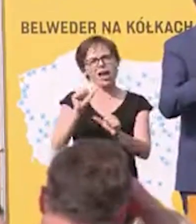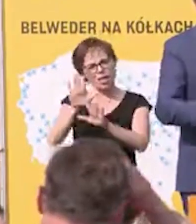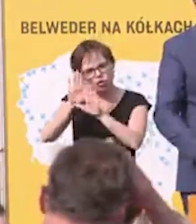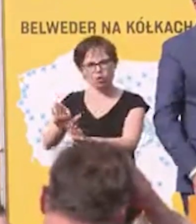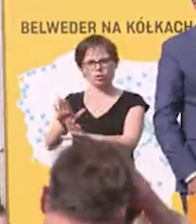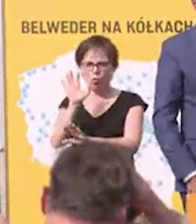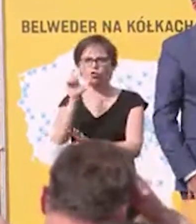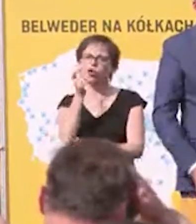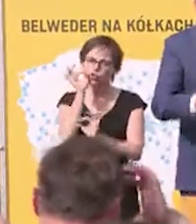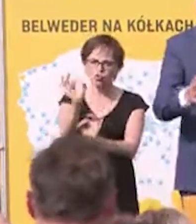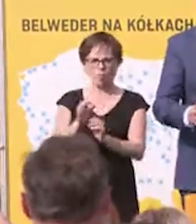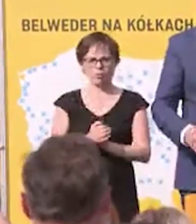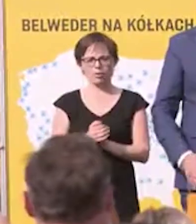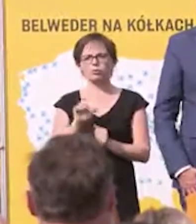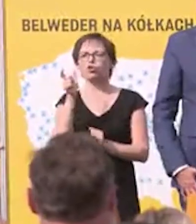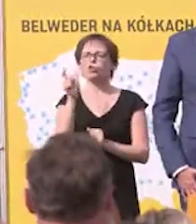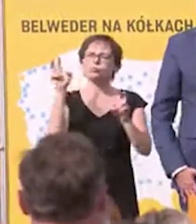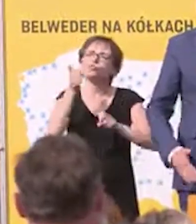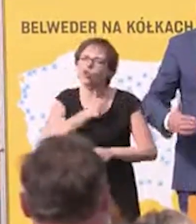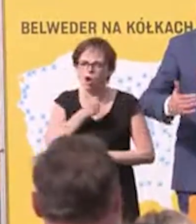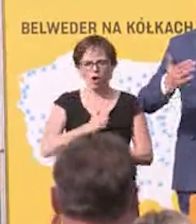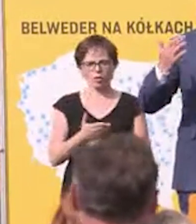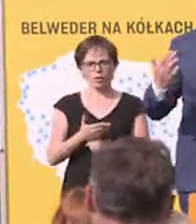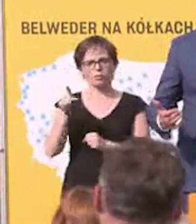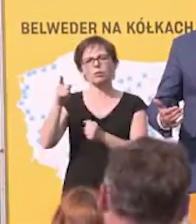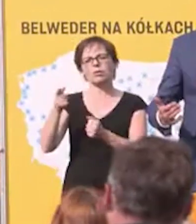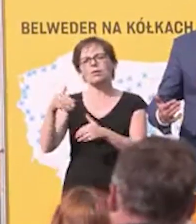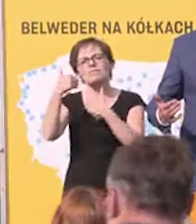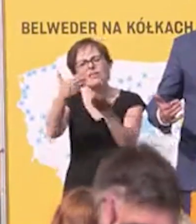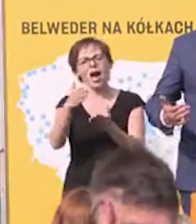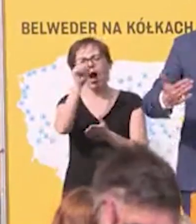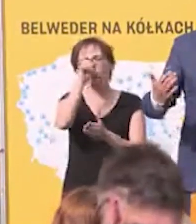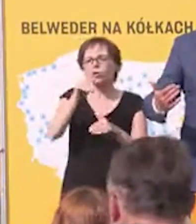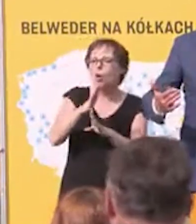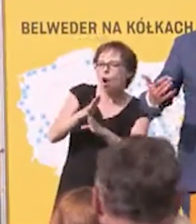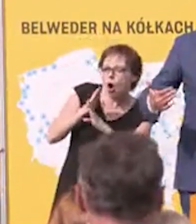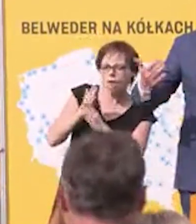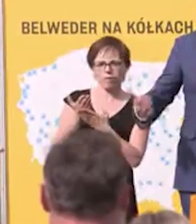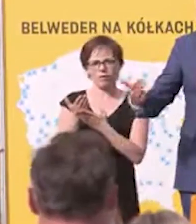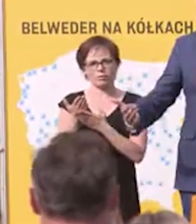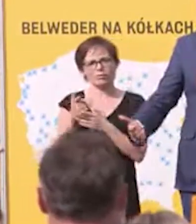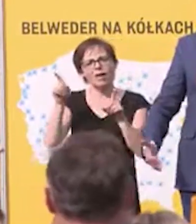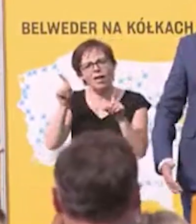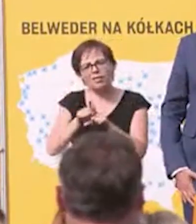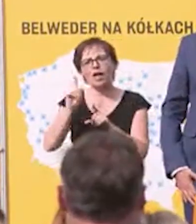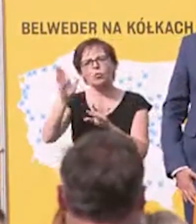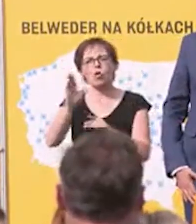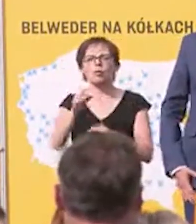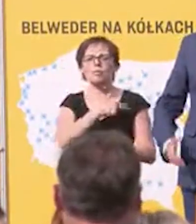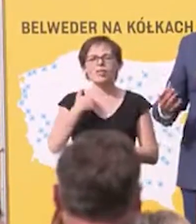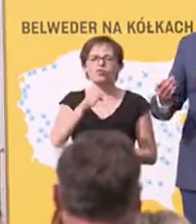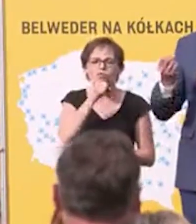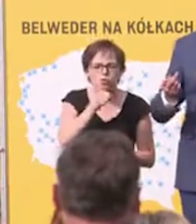coś dobrego. Coś zielonego, coś, co będzie dawało schronienie, co przetrwa do czasów naszych wnuków i